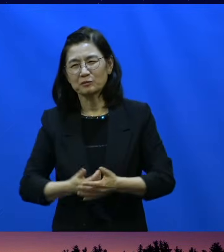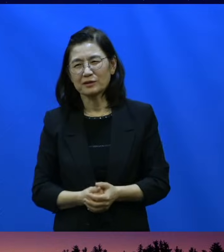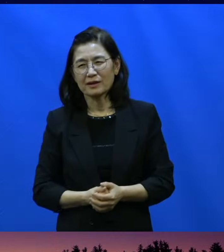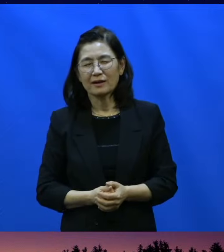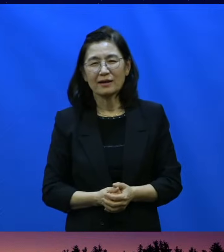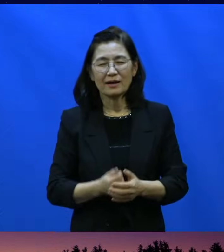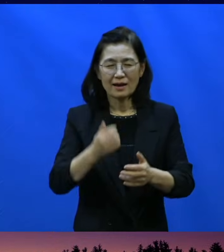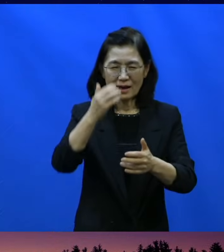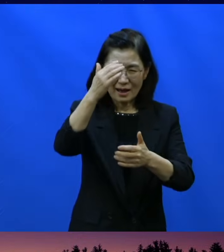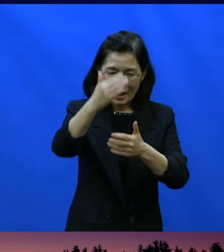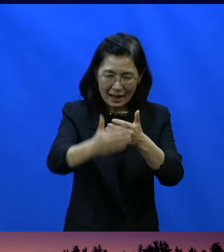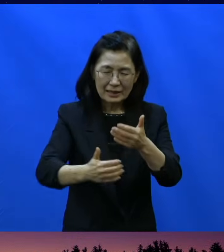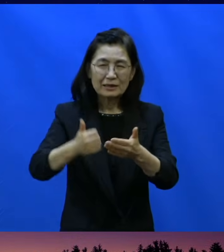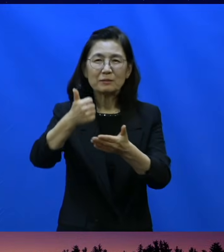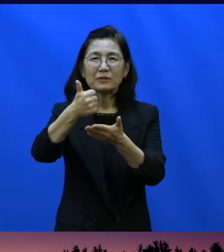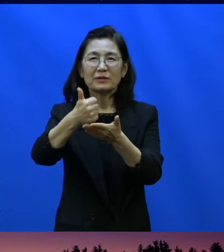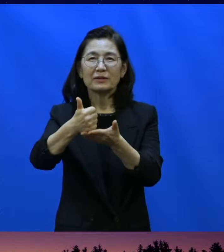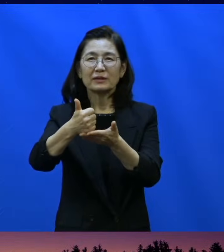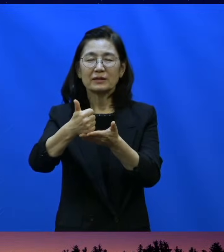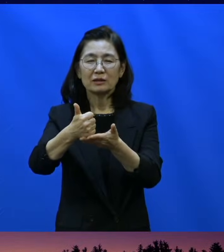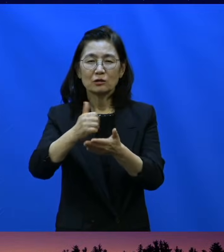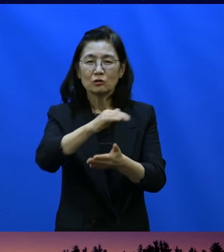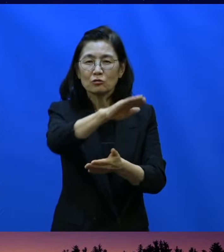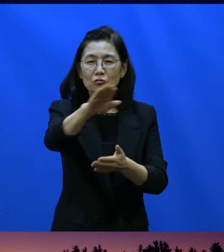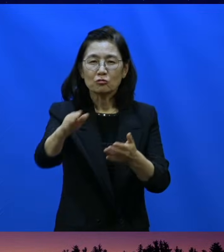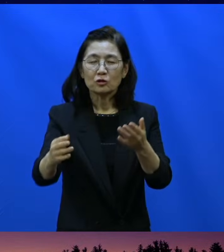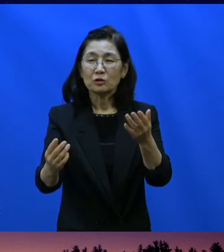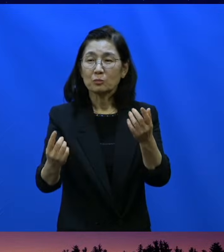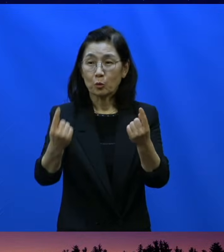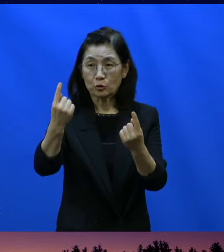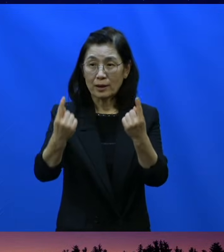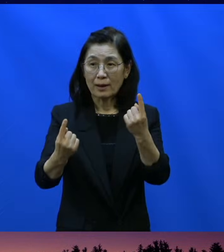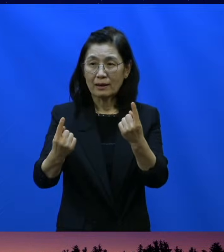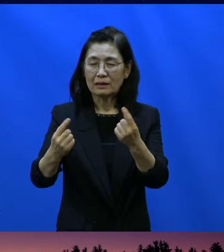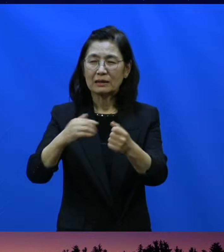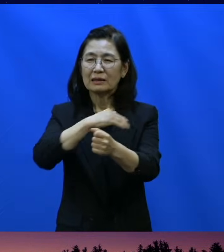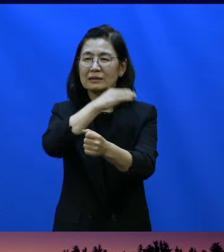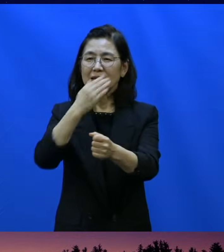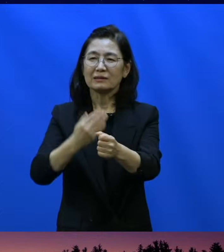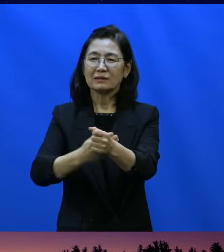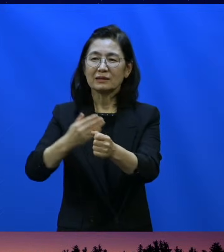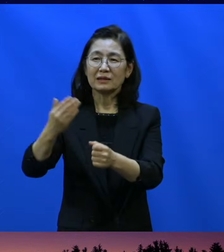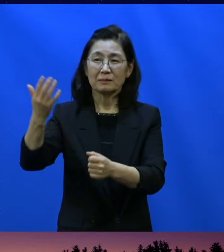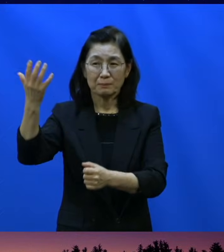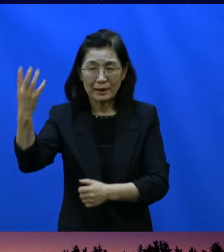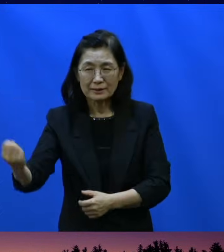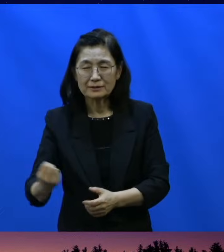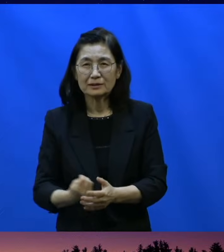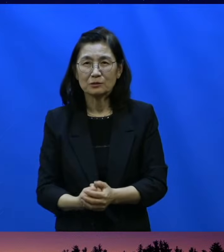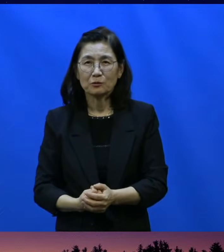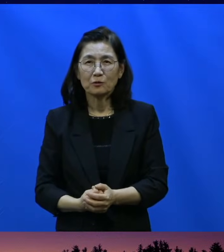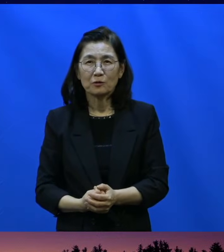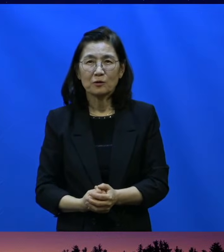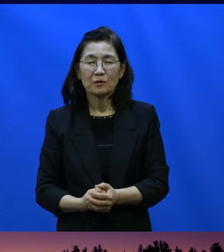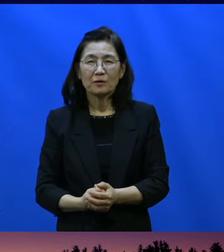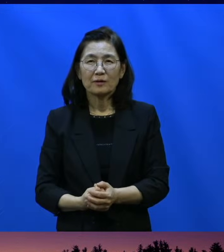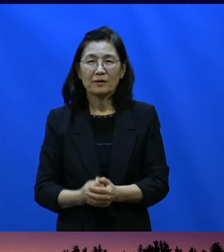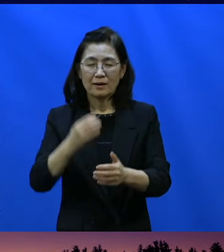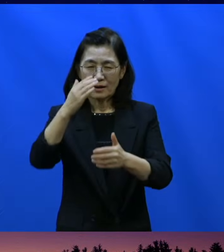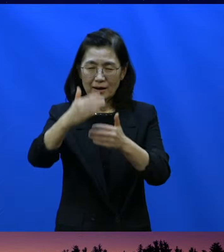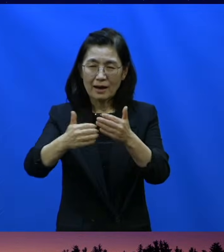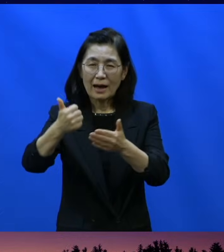그분은, 은혜의 하나님은 우리보다 능력이 많으신 분이시고, 또 성경을 통하여 우리가 만난 그